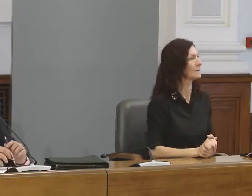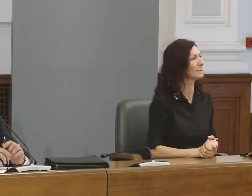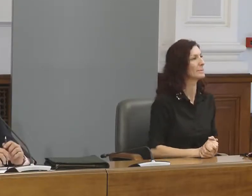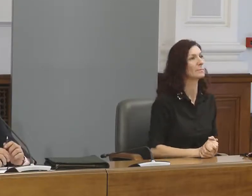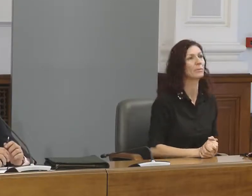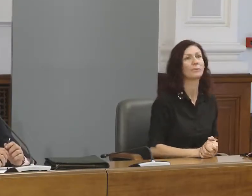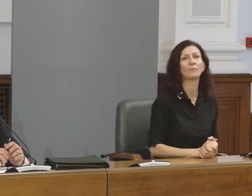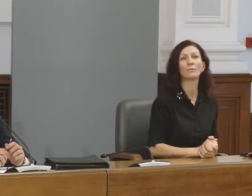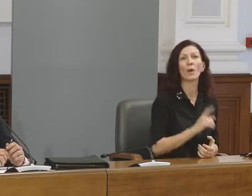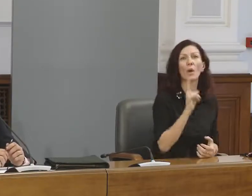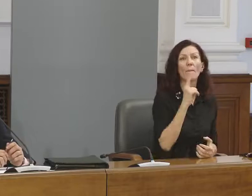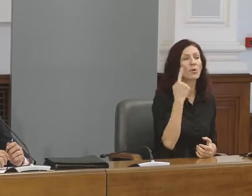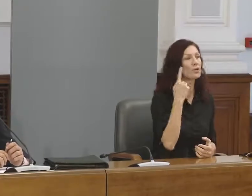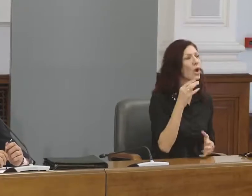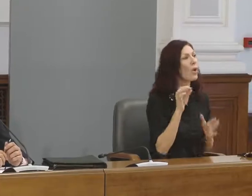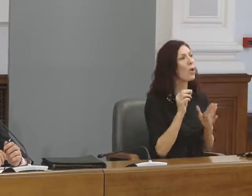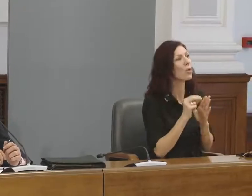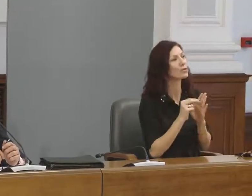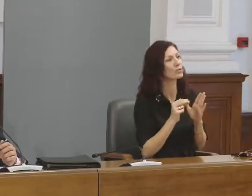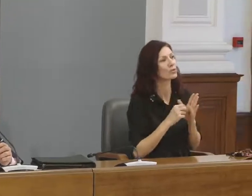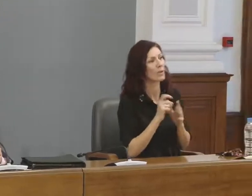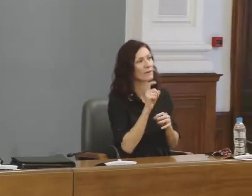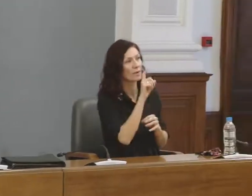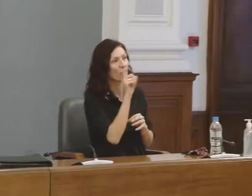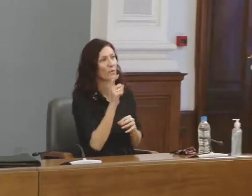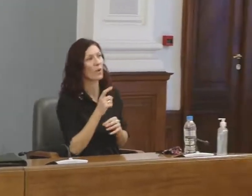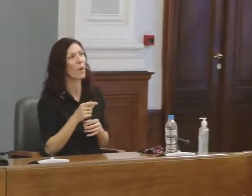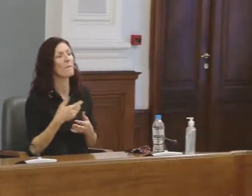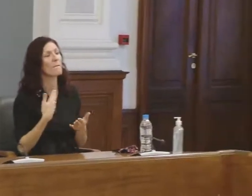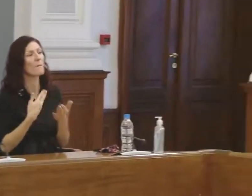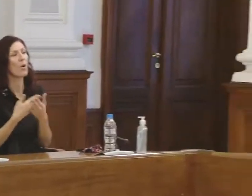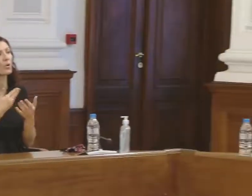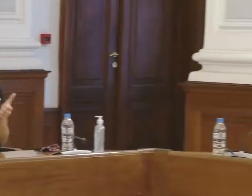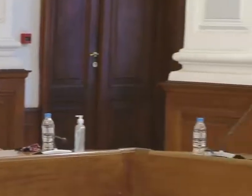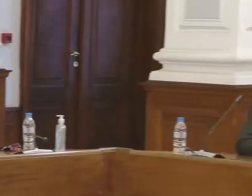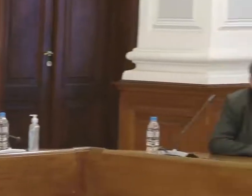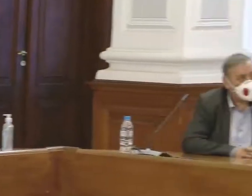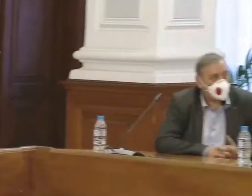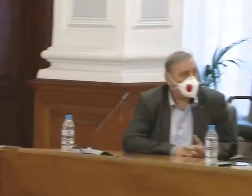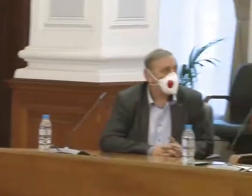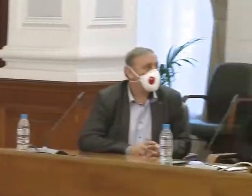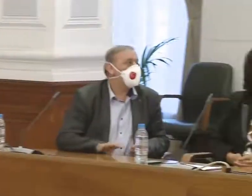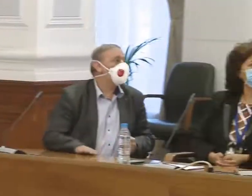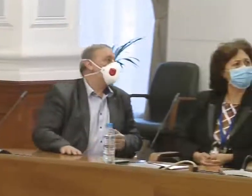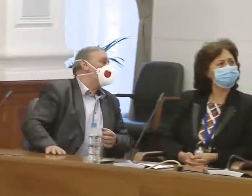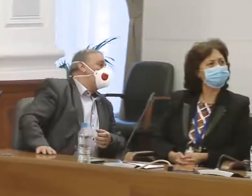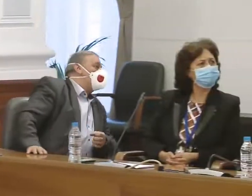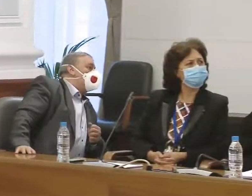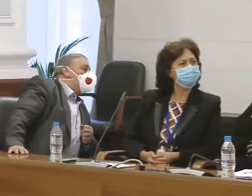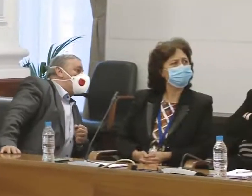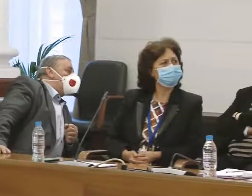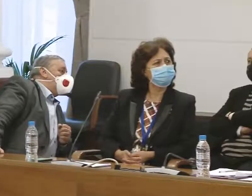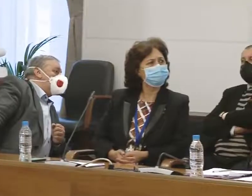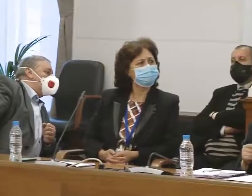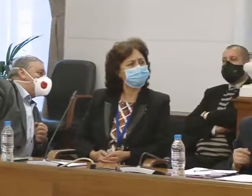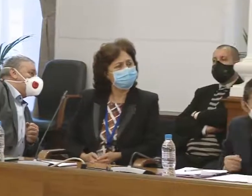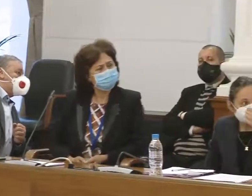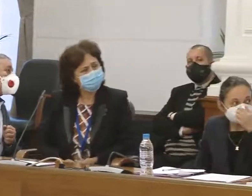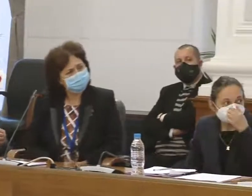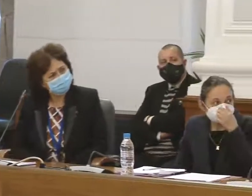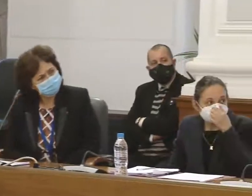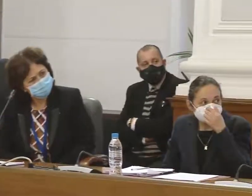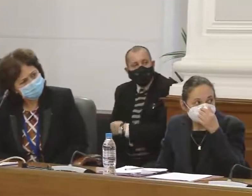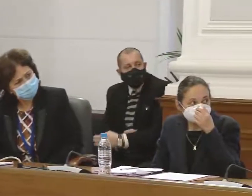Може ли само един уточняващ въпрос по повод SMS-известяването за карантинирани, което чухме преди малко, тъй като РЗИ казаха,